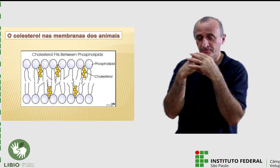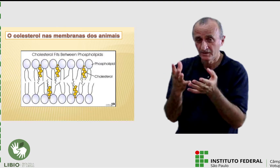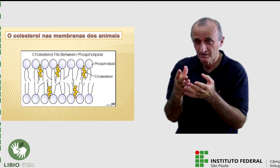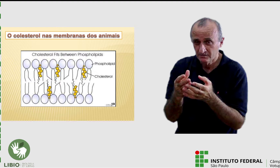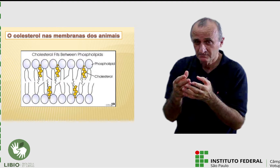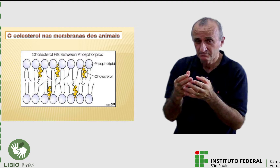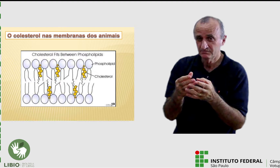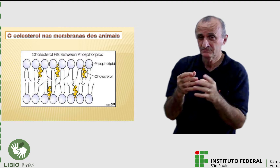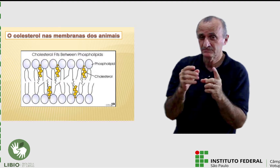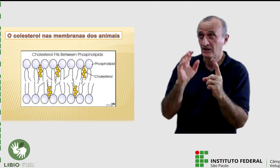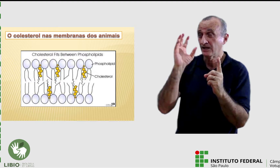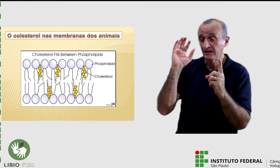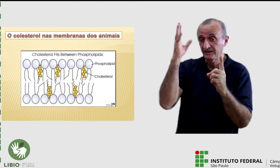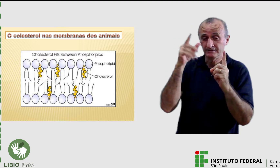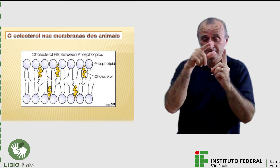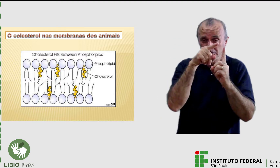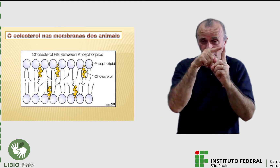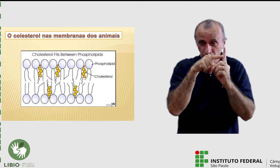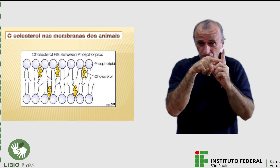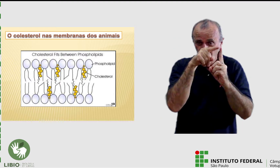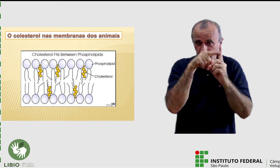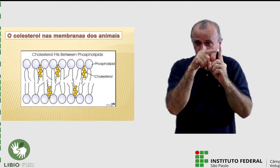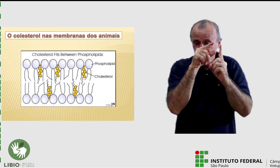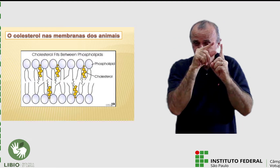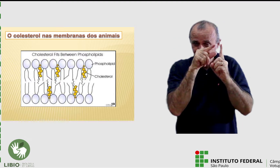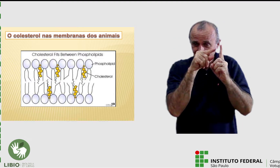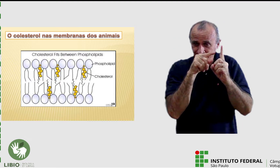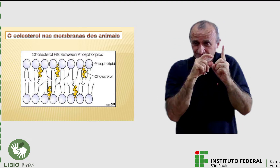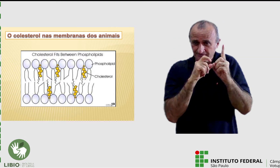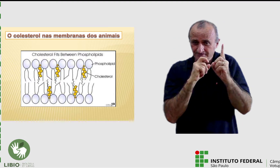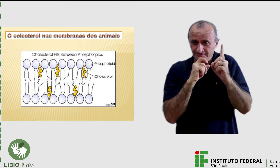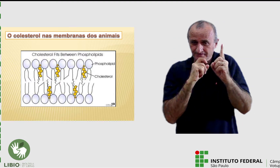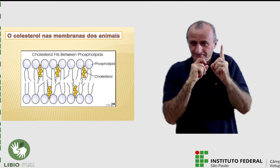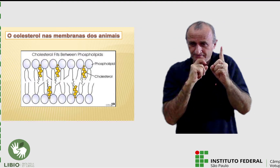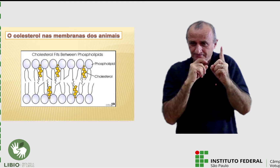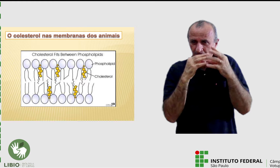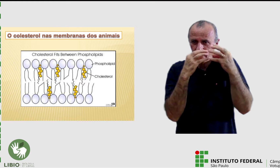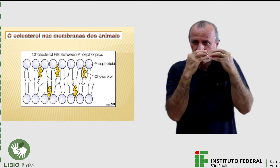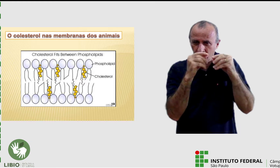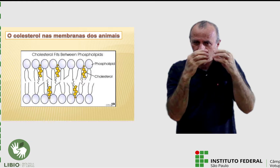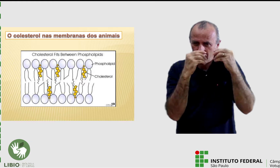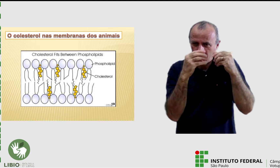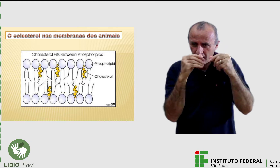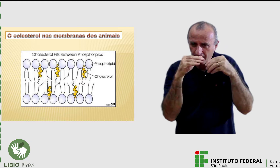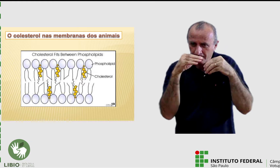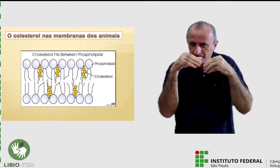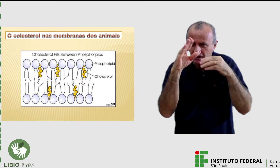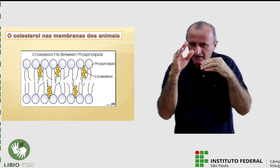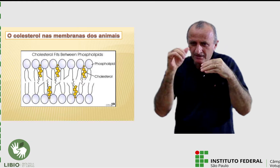Em temperaturas baixas, o colesterol aumenta sua fluidez, evitando